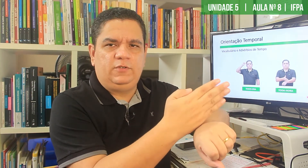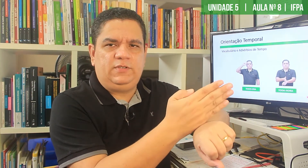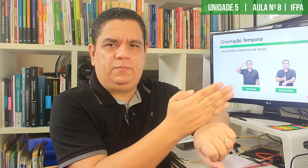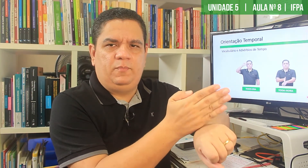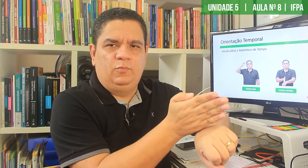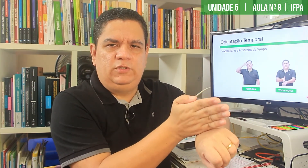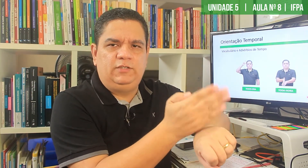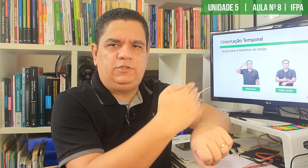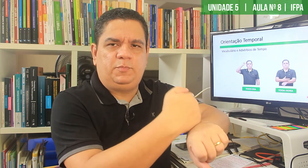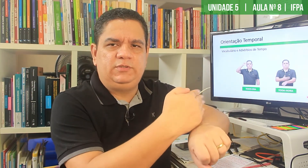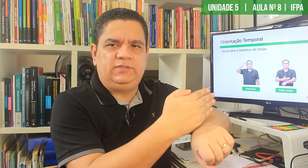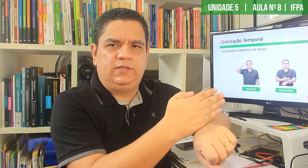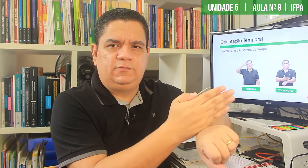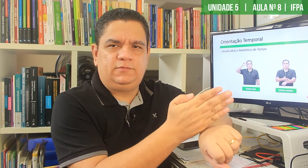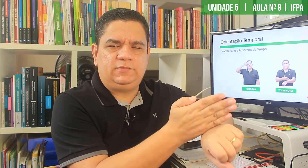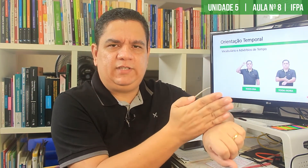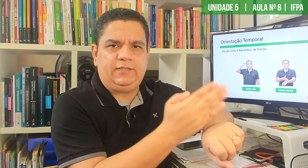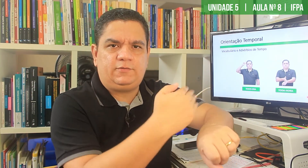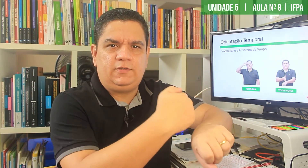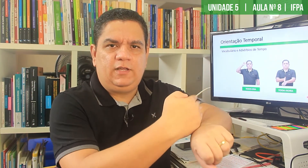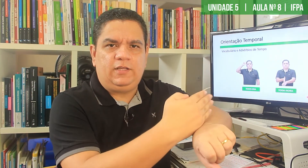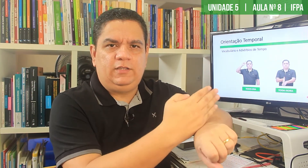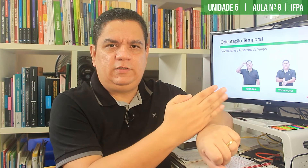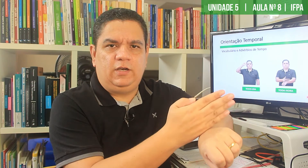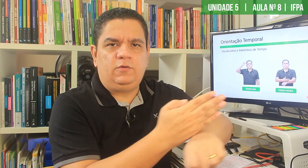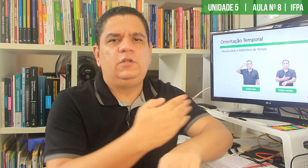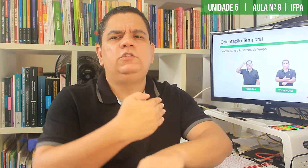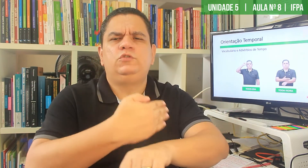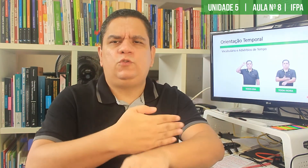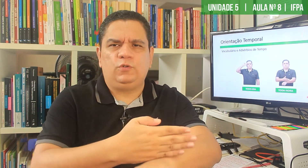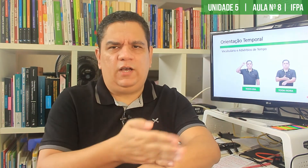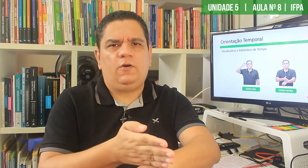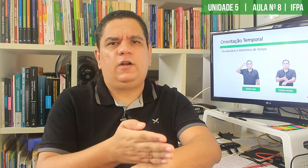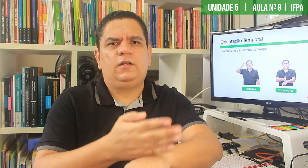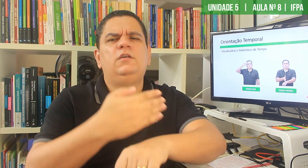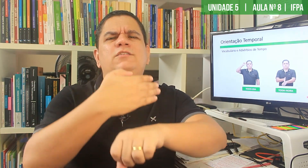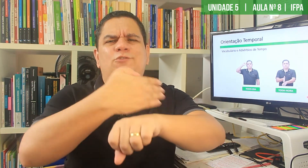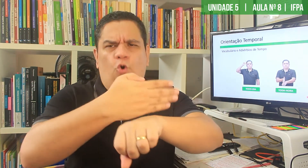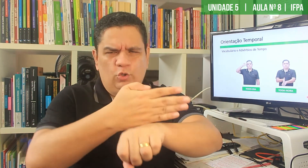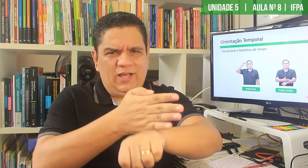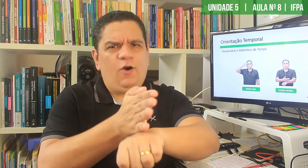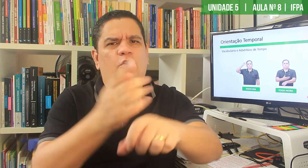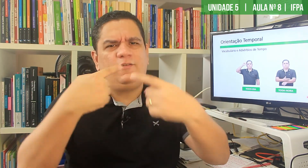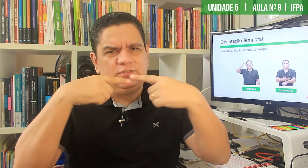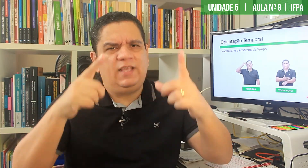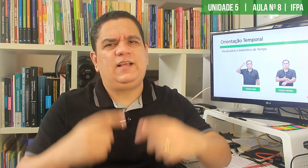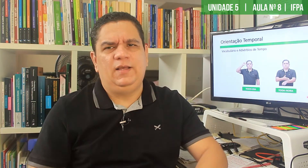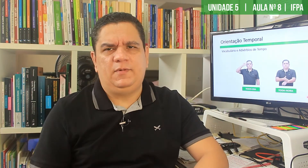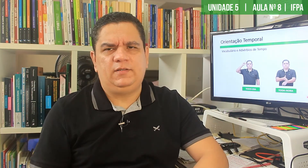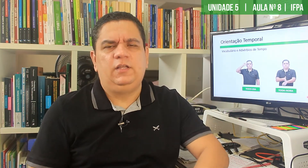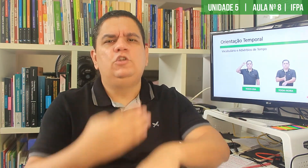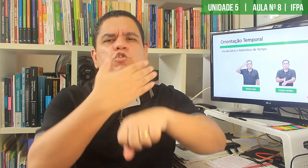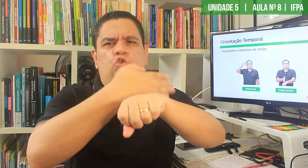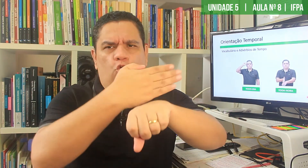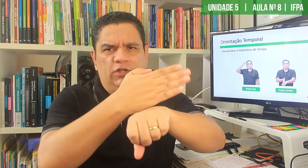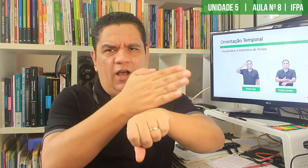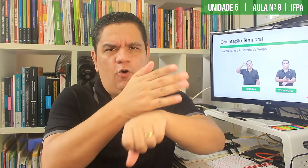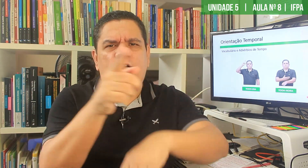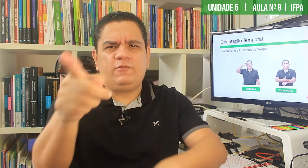fosse mudando de posição, certo? Então, toda hora você reclama, toda hora você